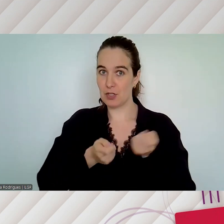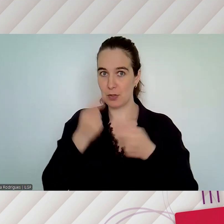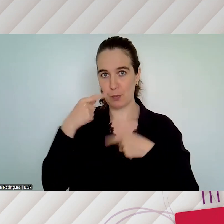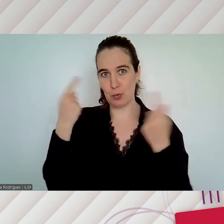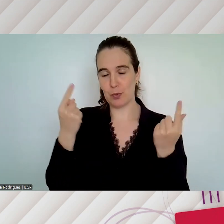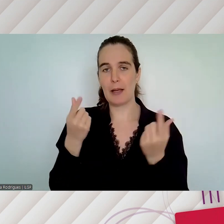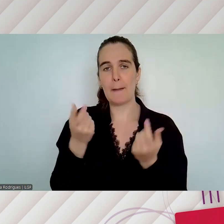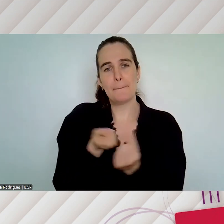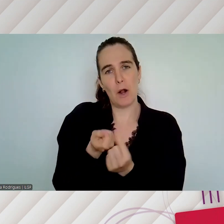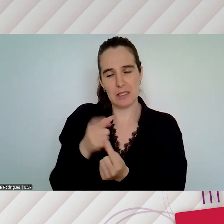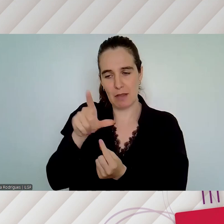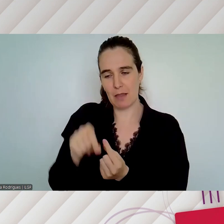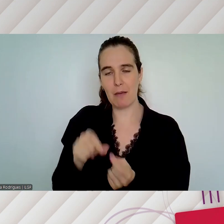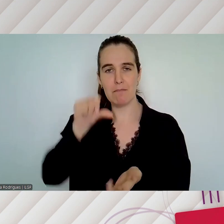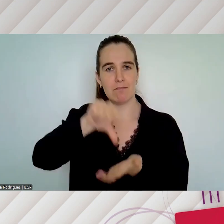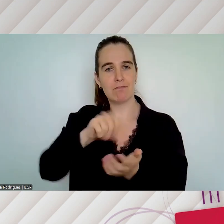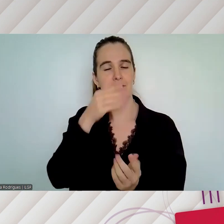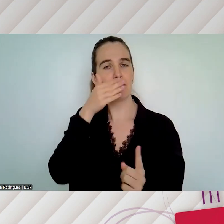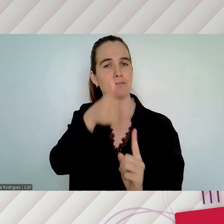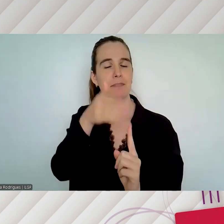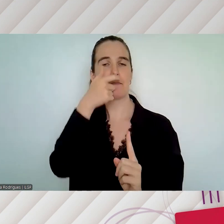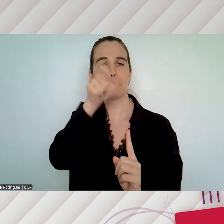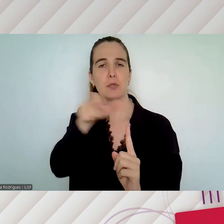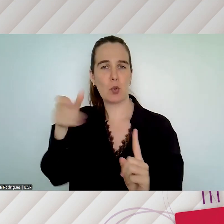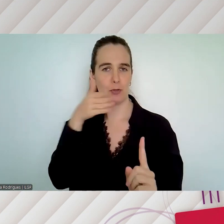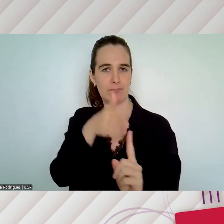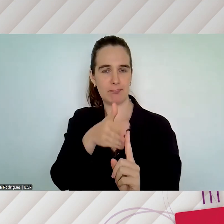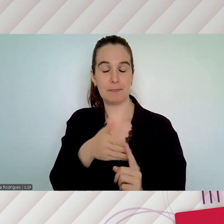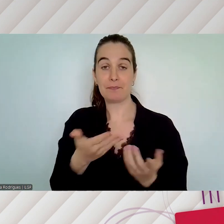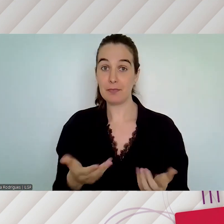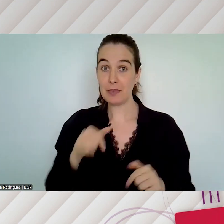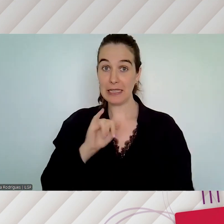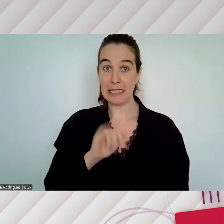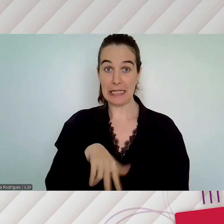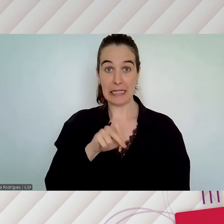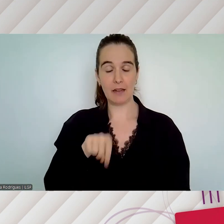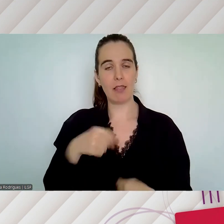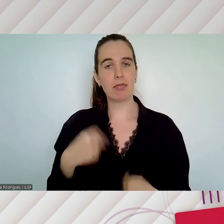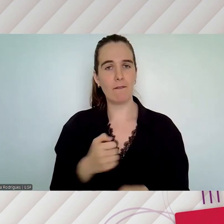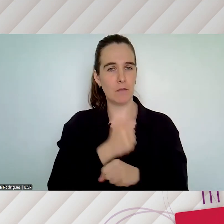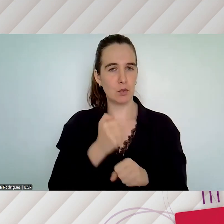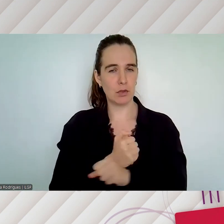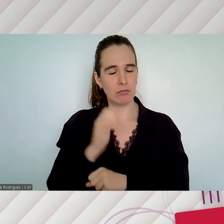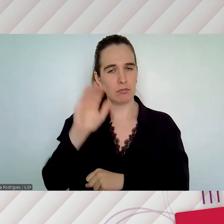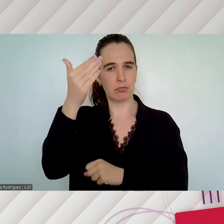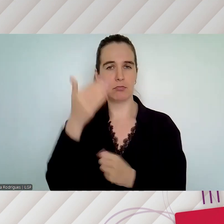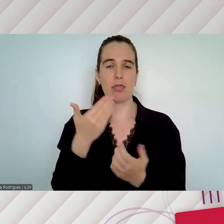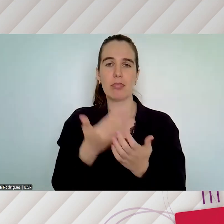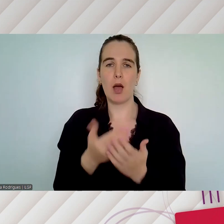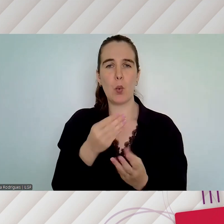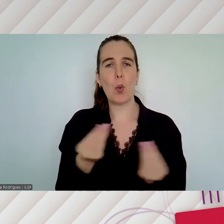nas pessoas. Neste contexto, o INA assume um papel central enquanto entidade promotora da